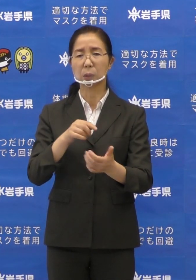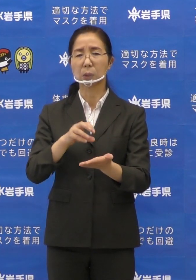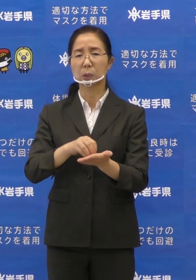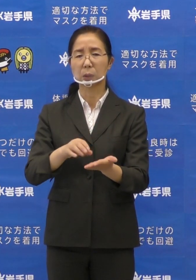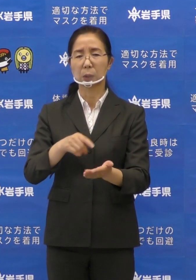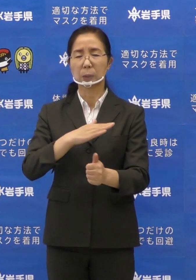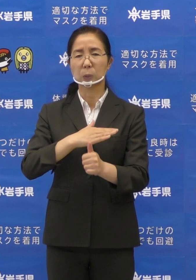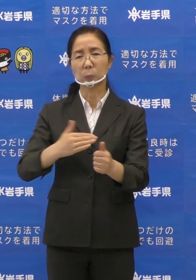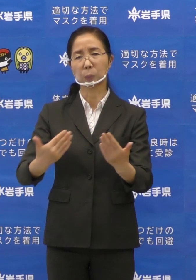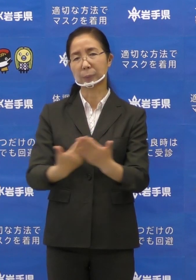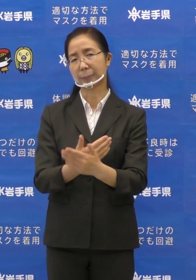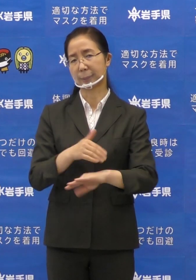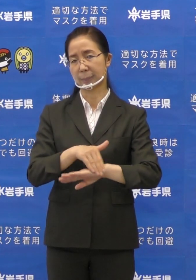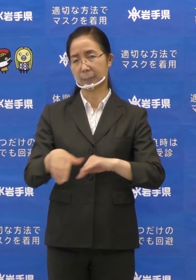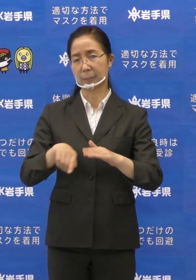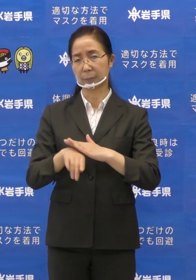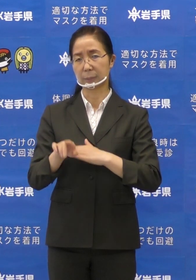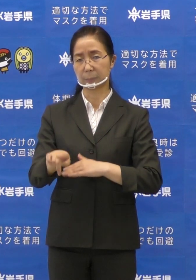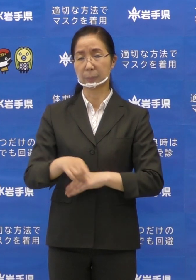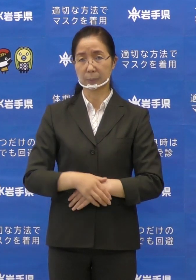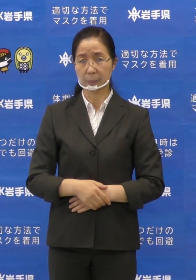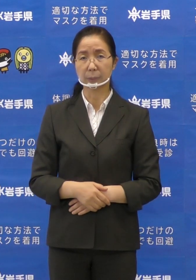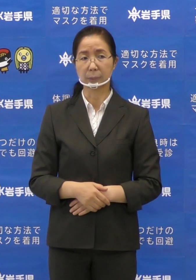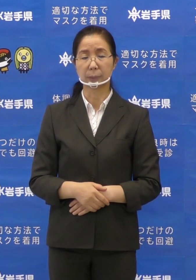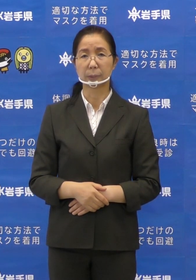ったところでありますが、